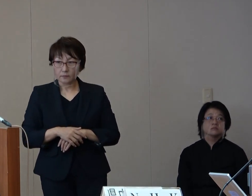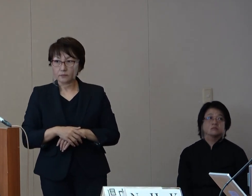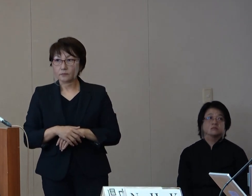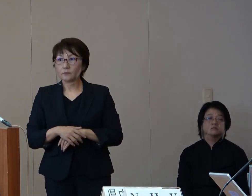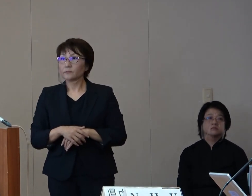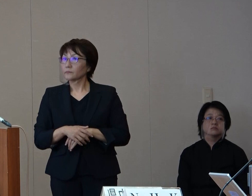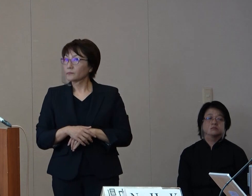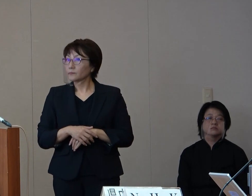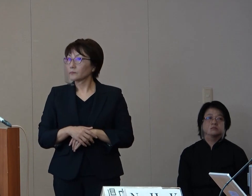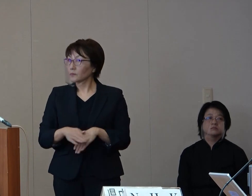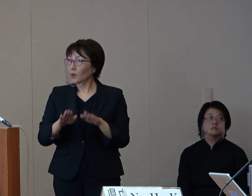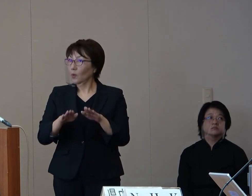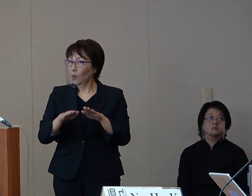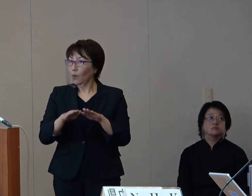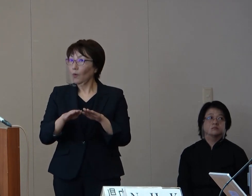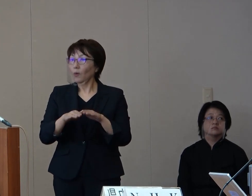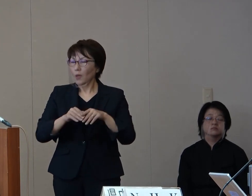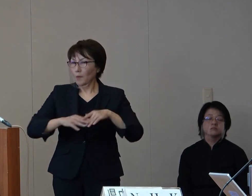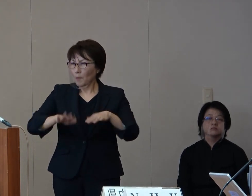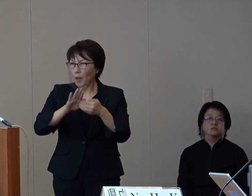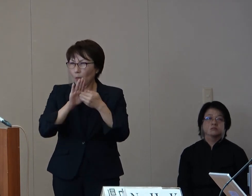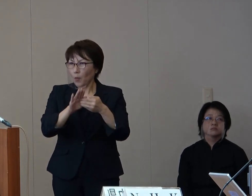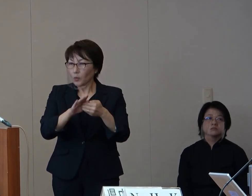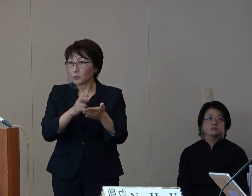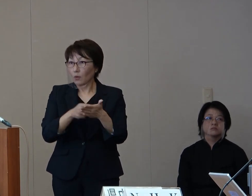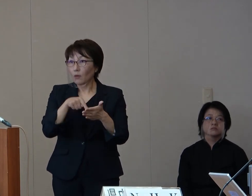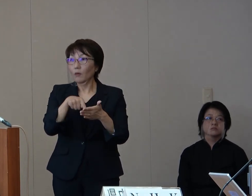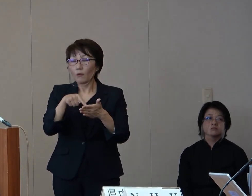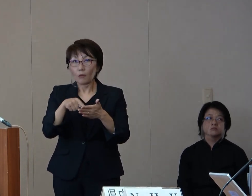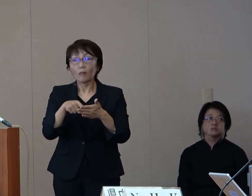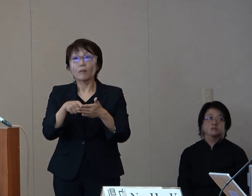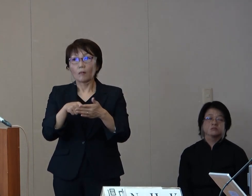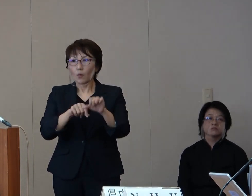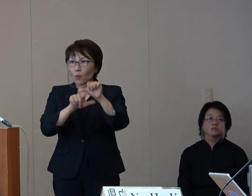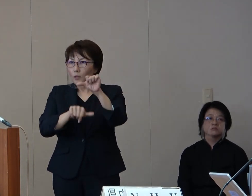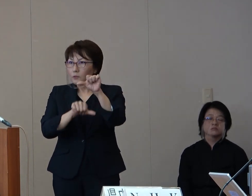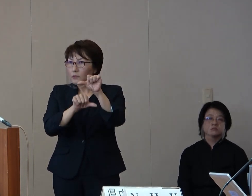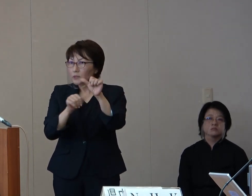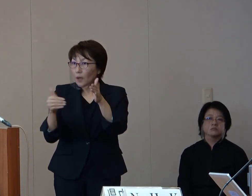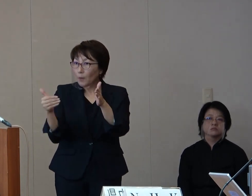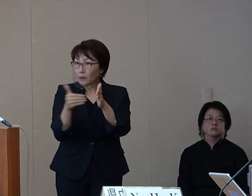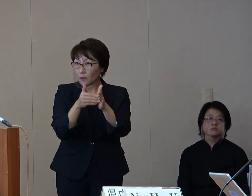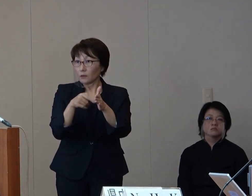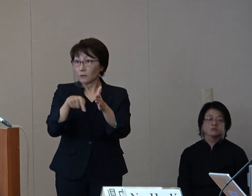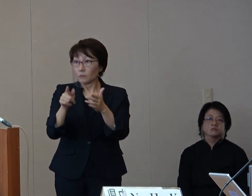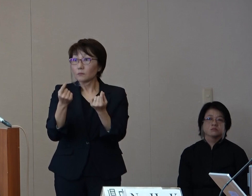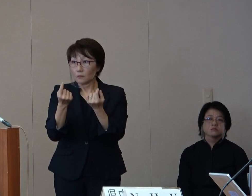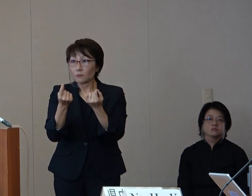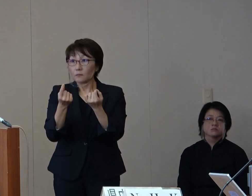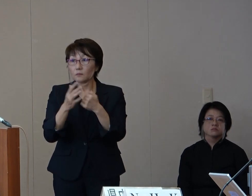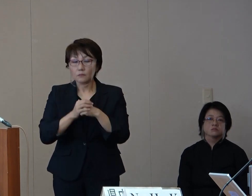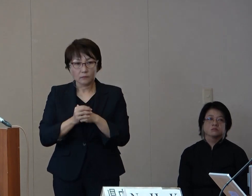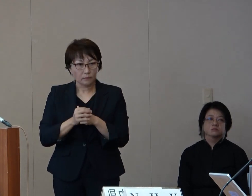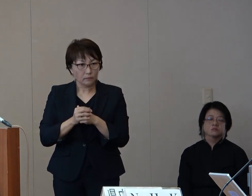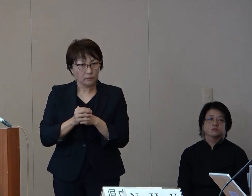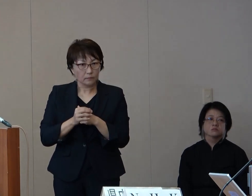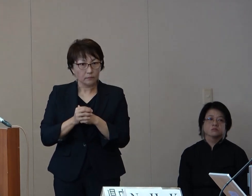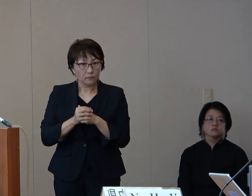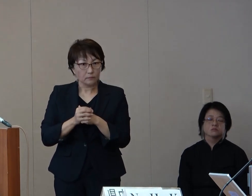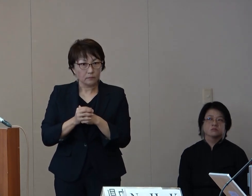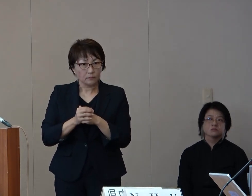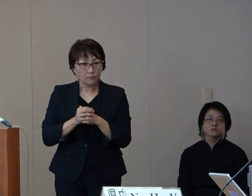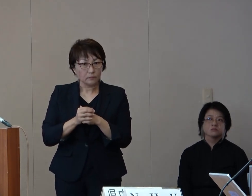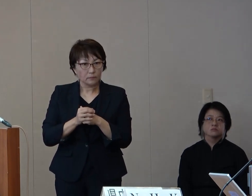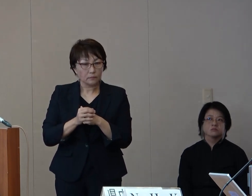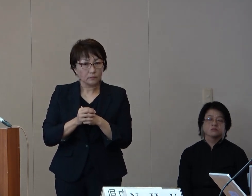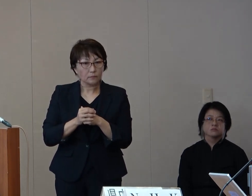はいっ今回彦行った時は来月ドイツ革テープの方へと思っ